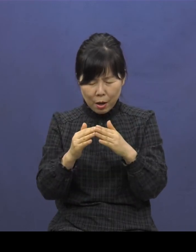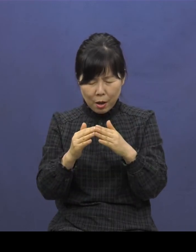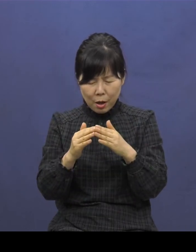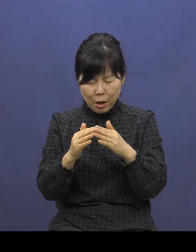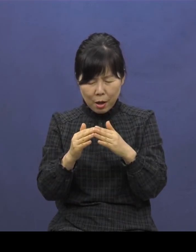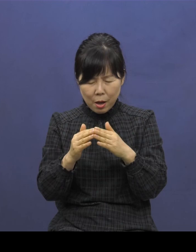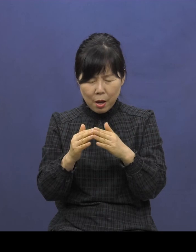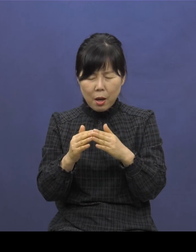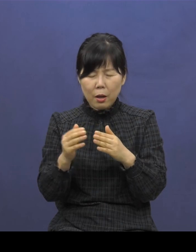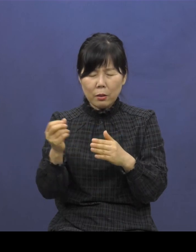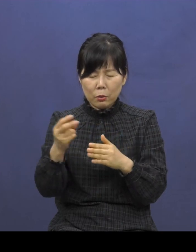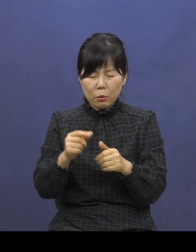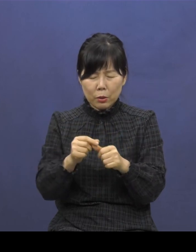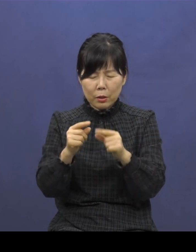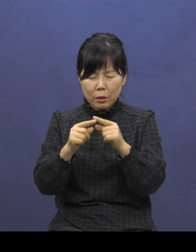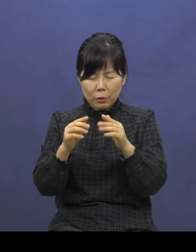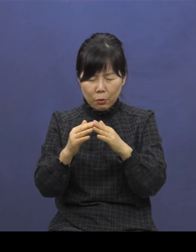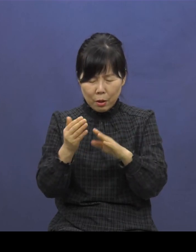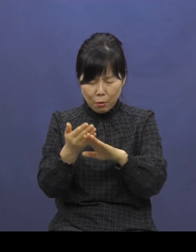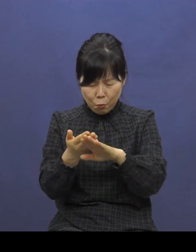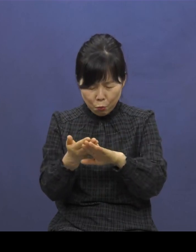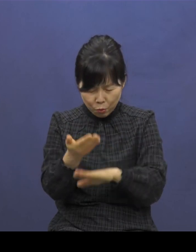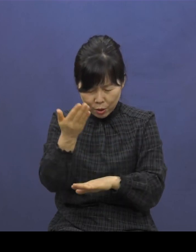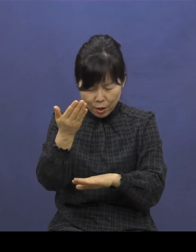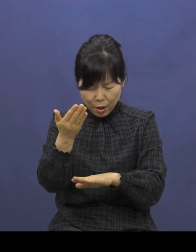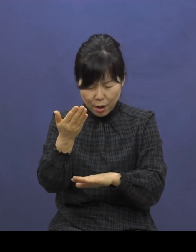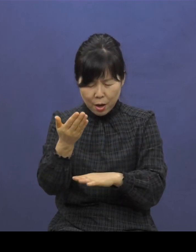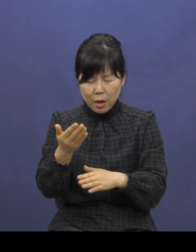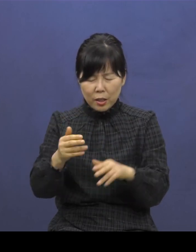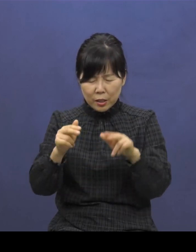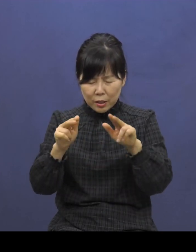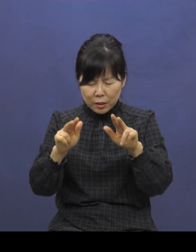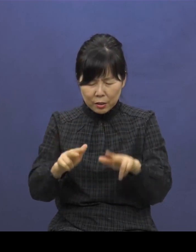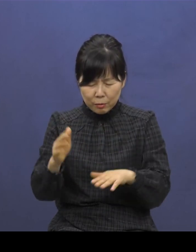한국교회, 그리고 주께서 피로 세우신 이 교회 위에